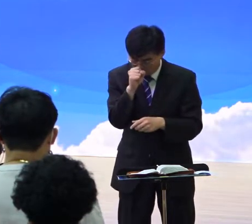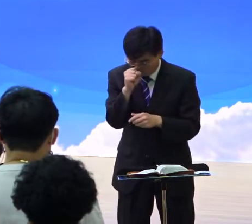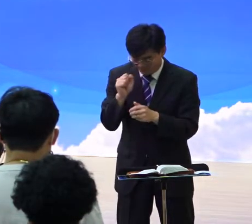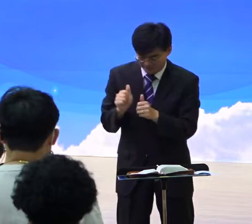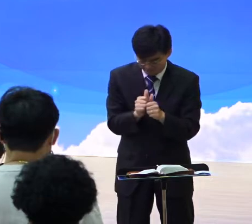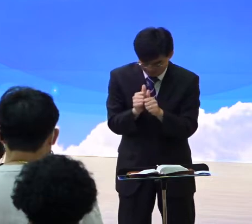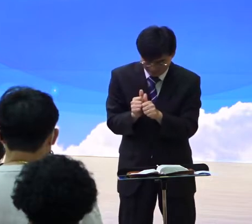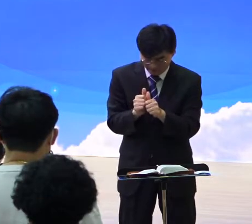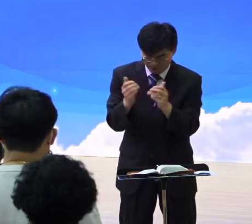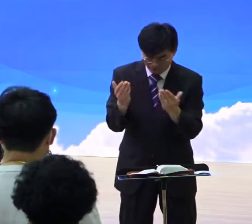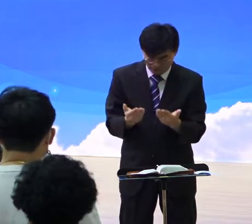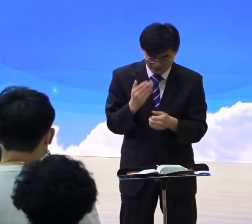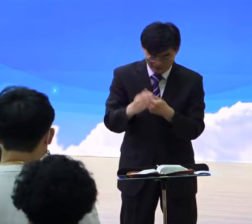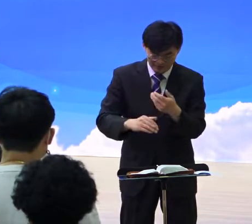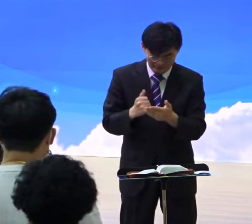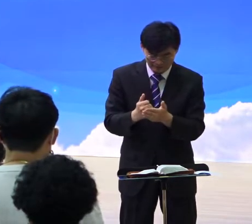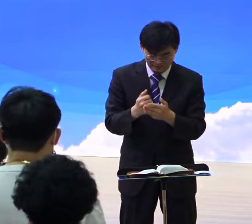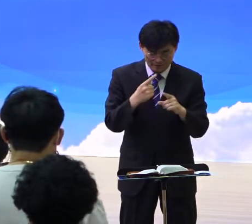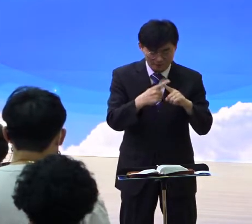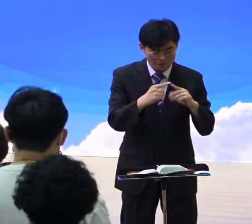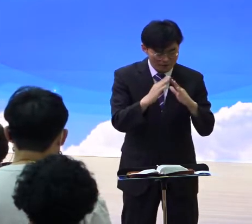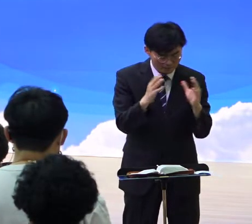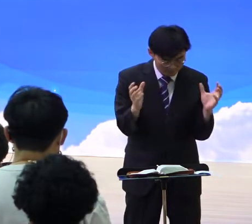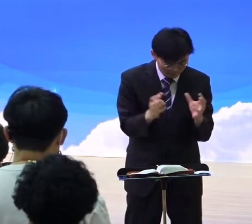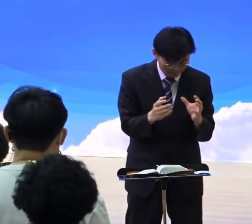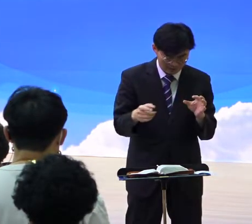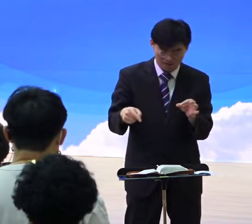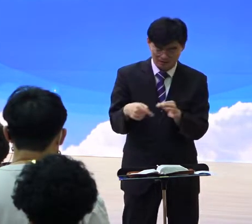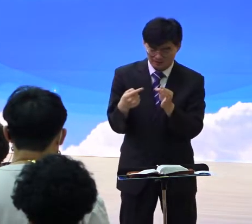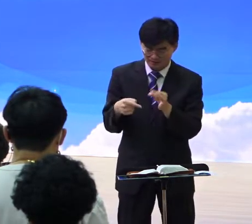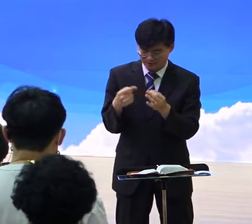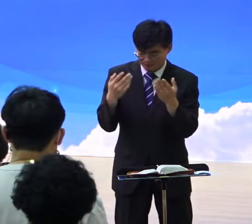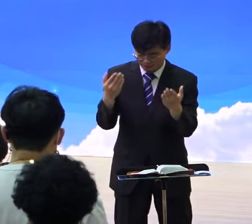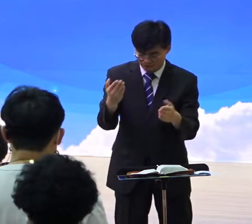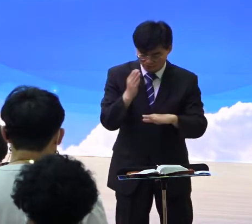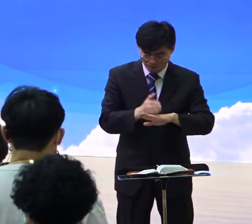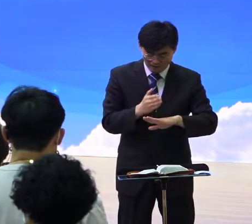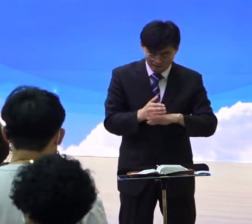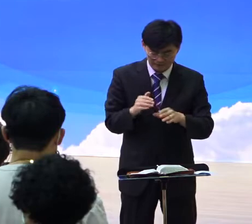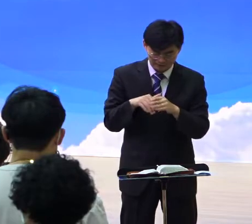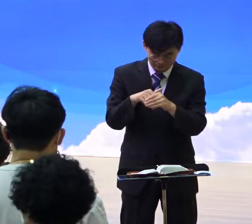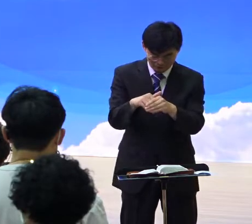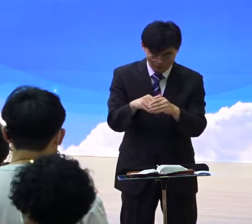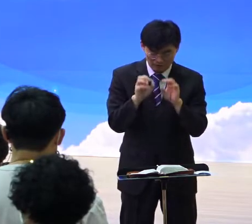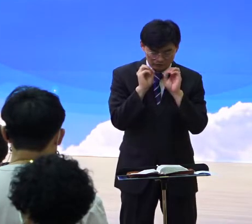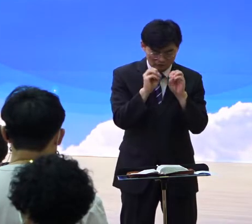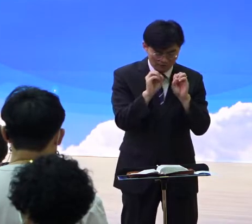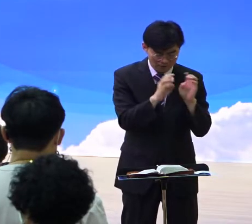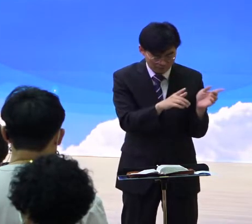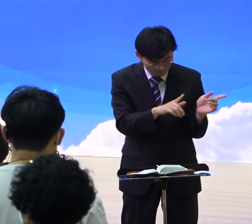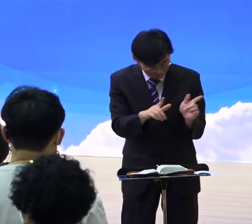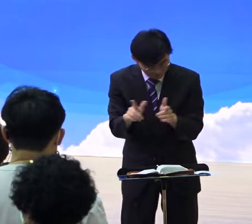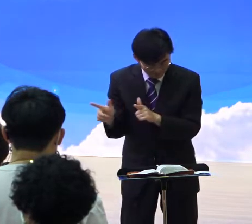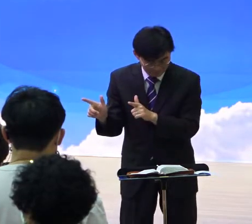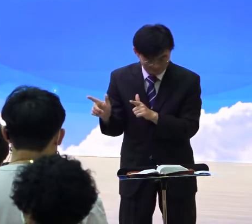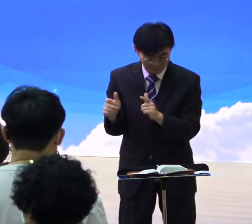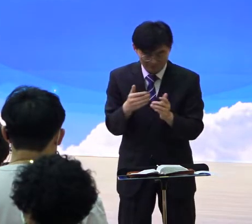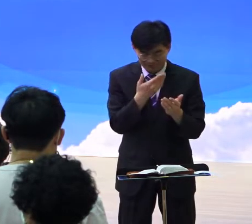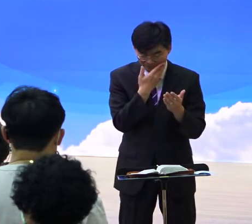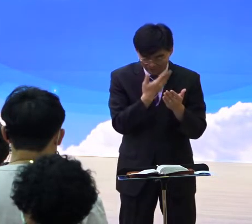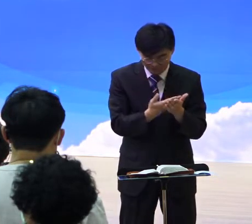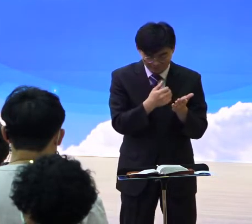자리에 나오며 주일 헌금으로 11조로 감사헌금으로 선교헌금으로 여러가지